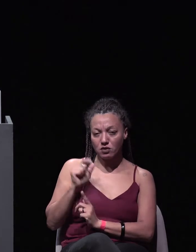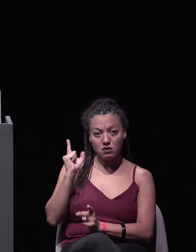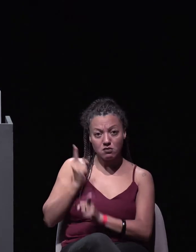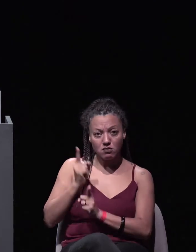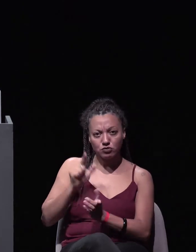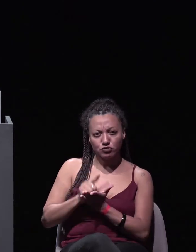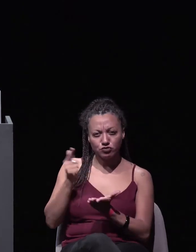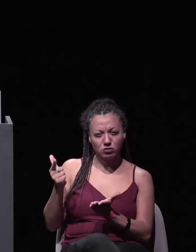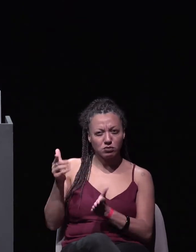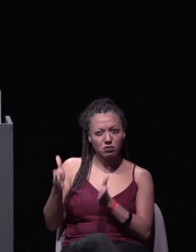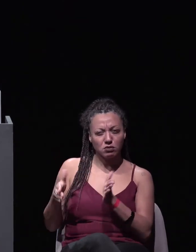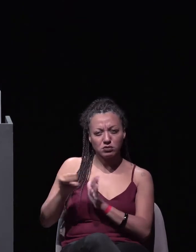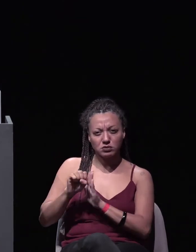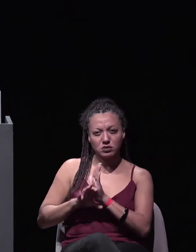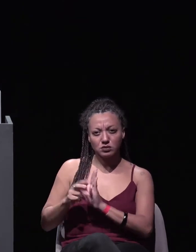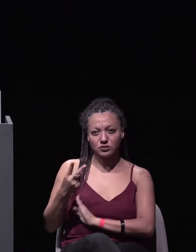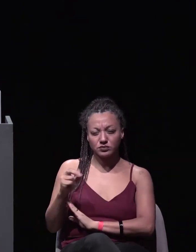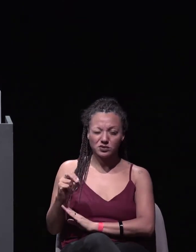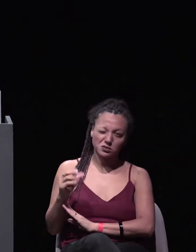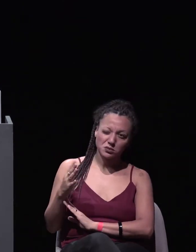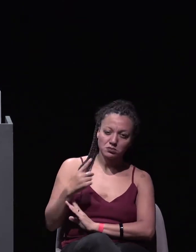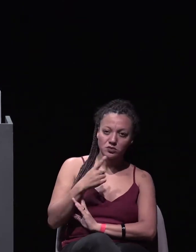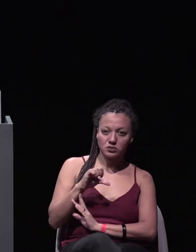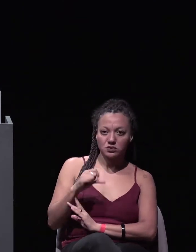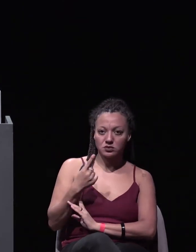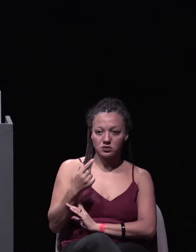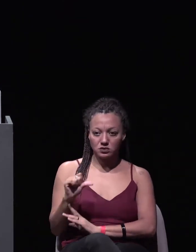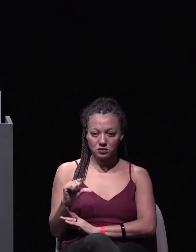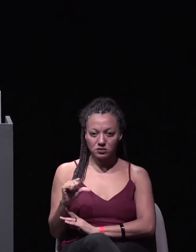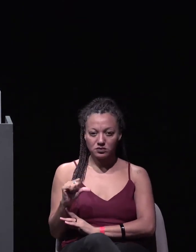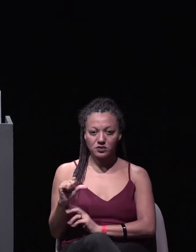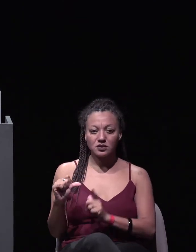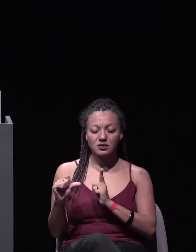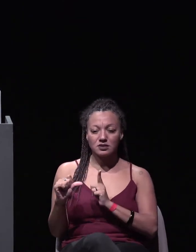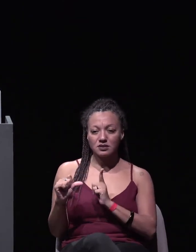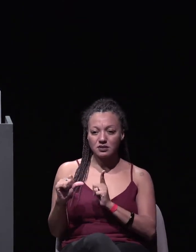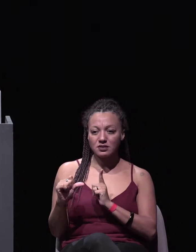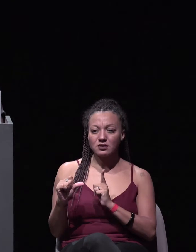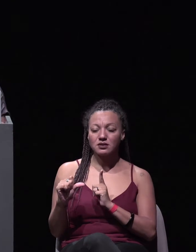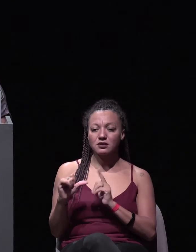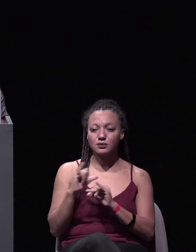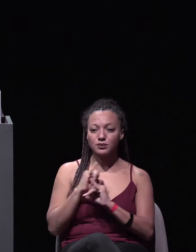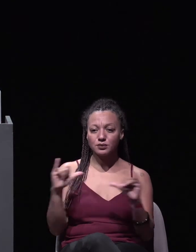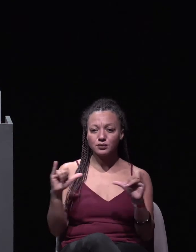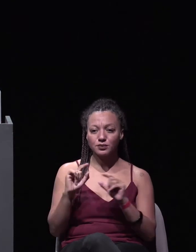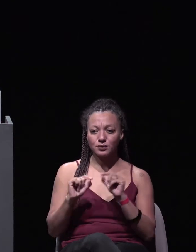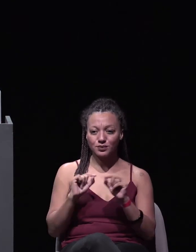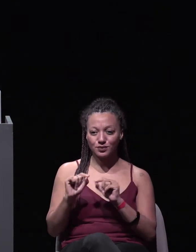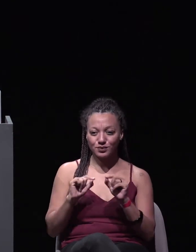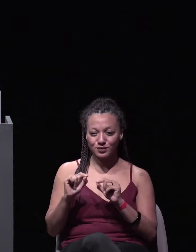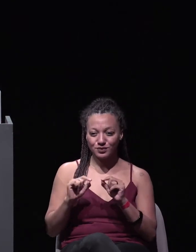do começo do século XX, de 1919, que tem a seguinte manchete: